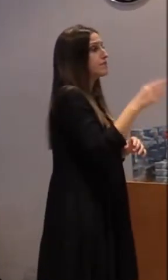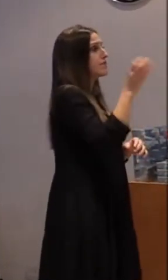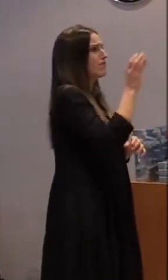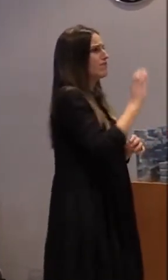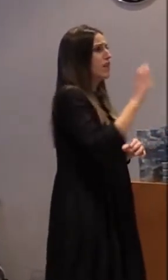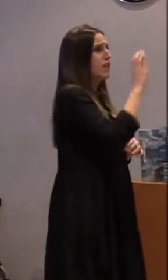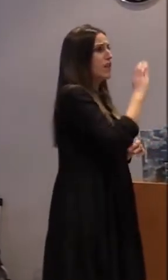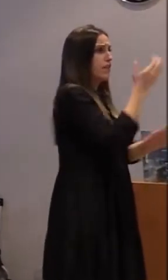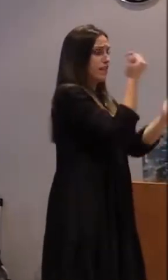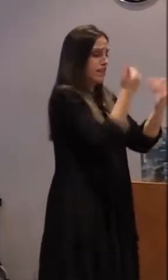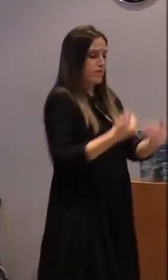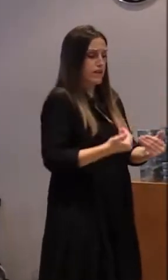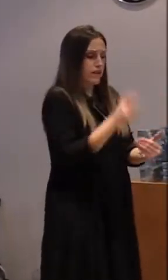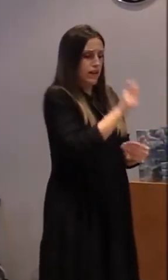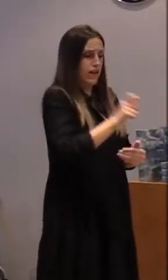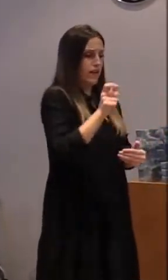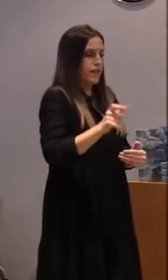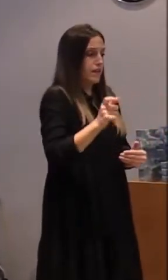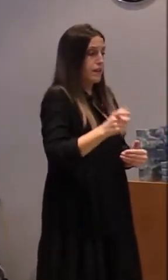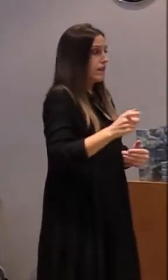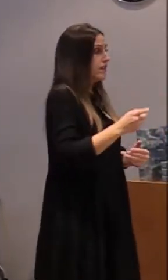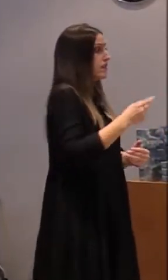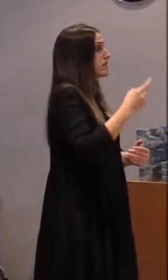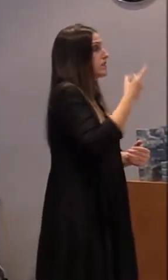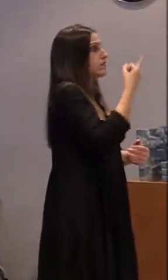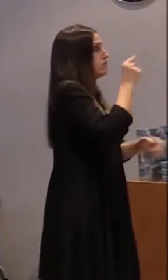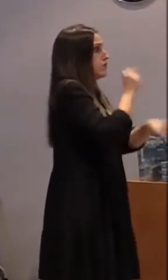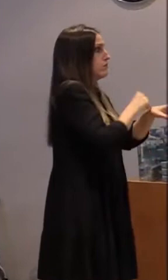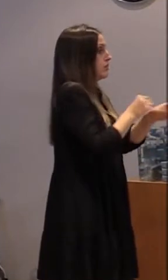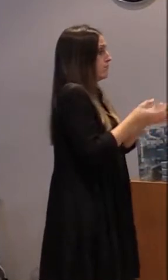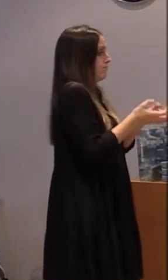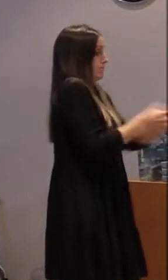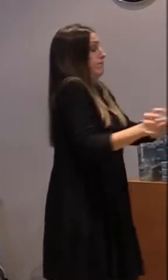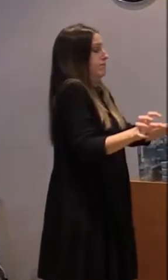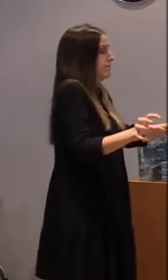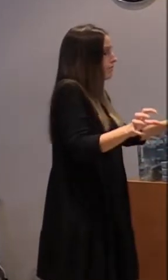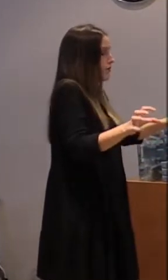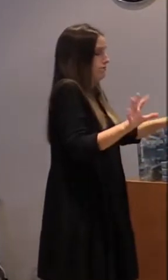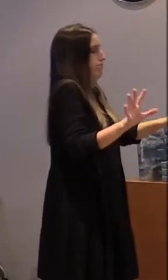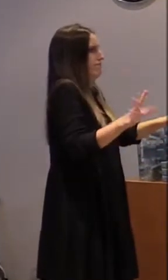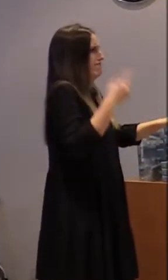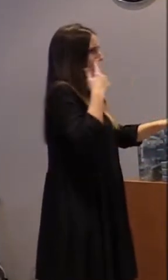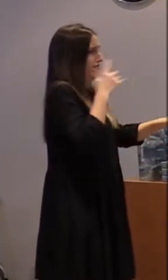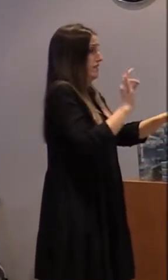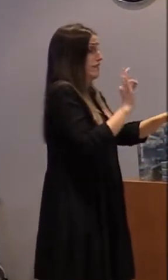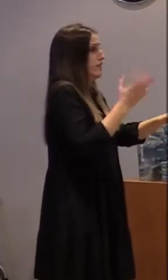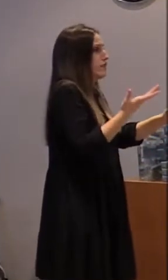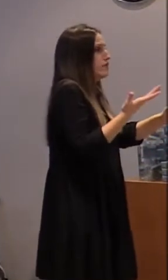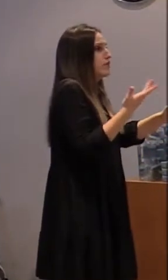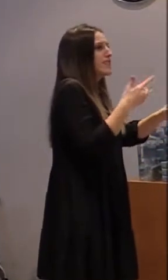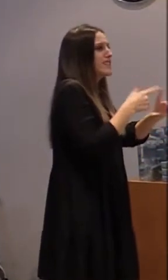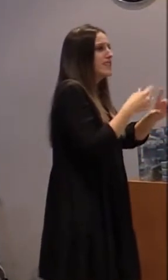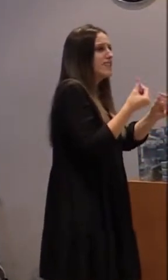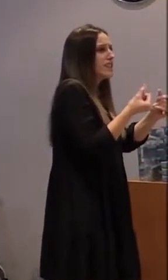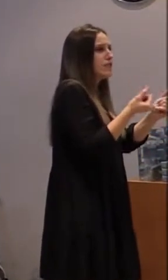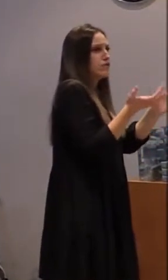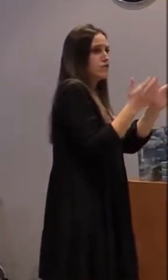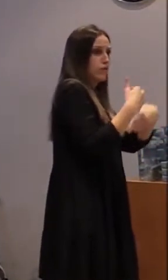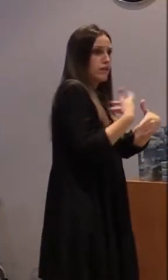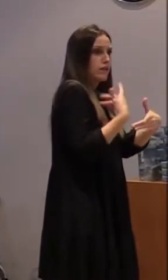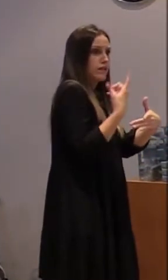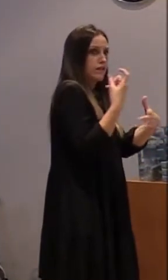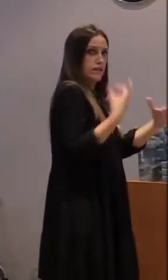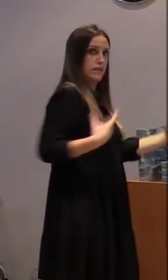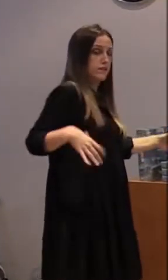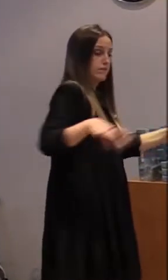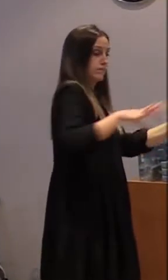humanidades, no sé por qué hubo un momento en el que se separaron, pero no tiene mucho sentido separar una cosa de la otra. Yo al menos lo